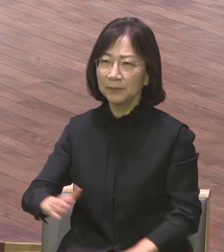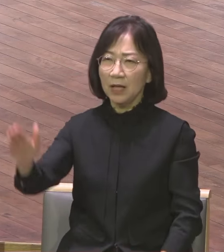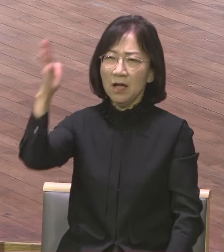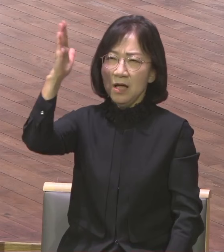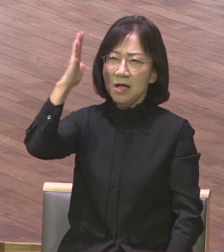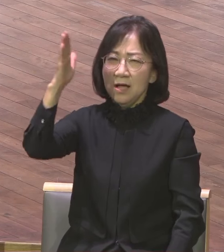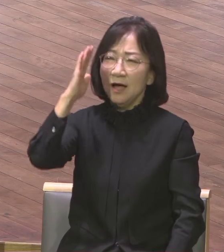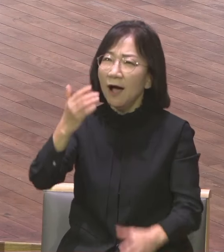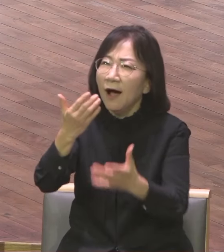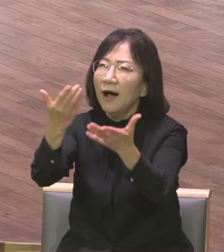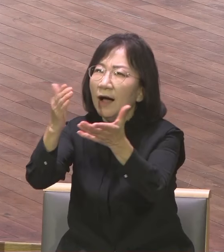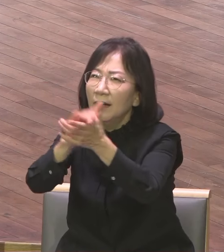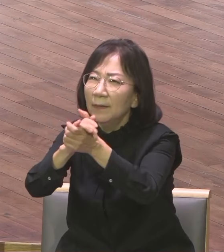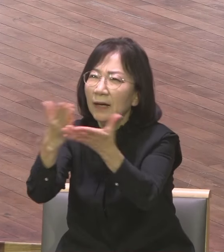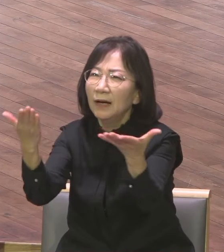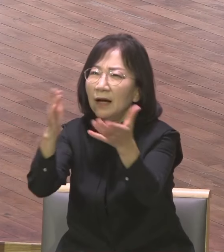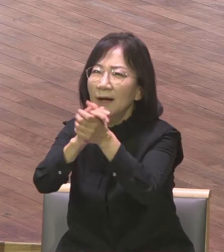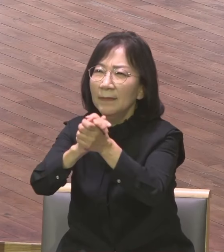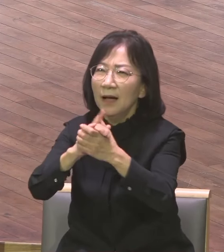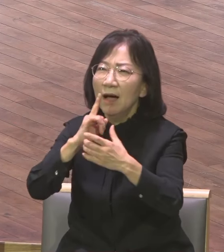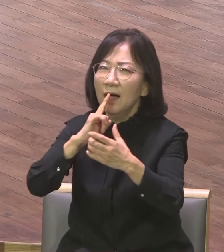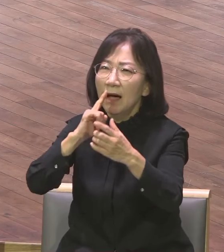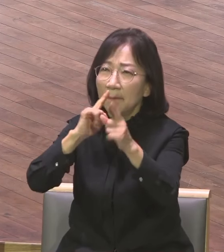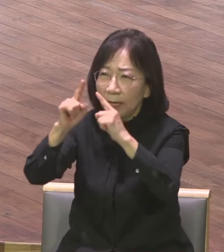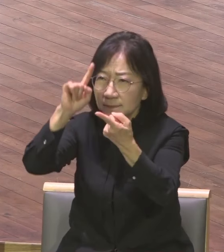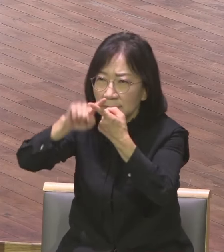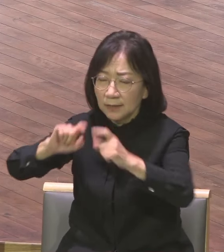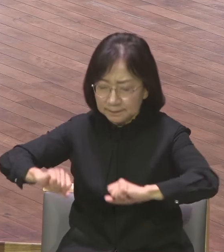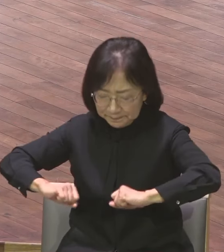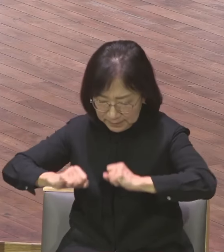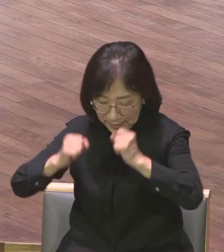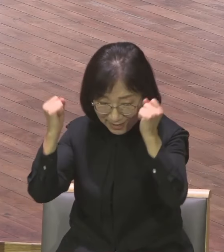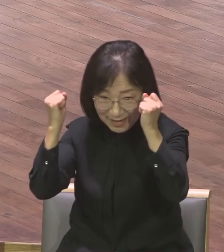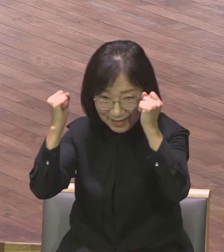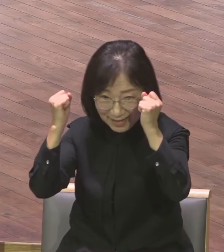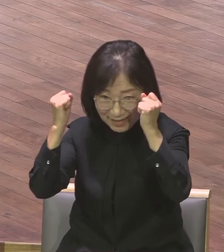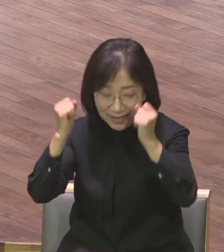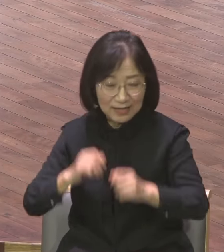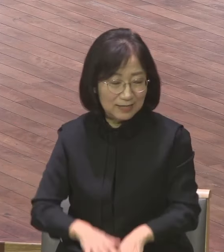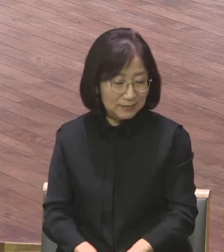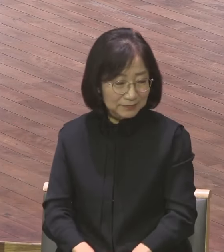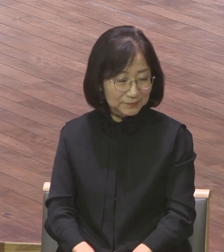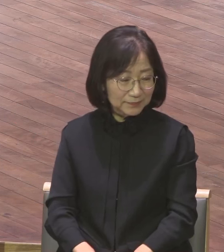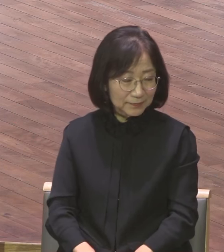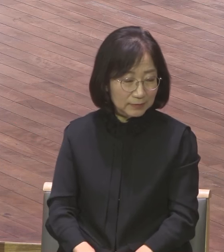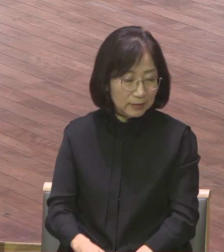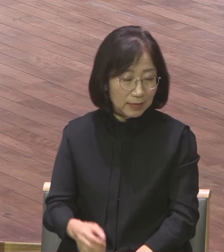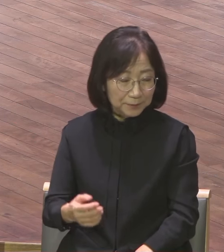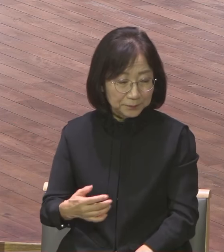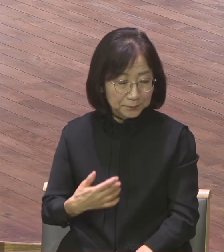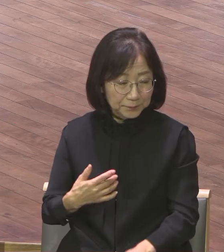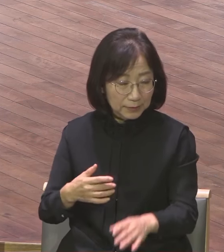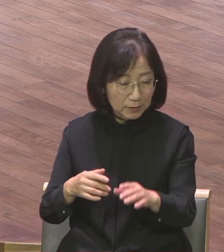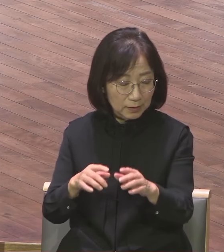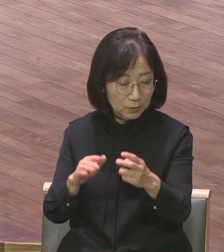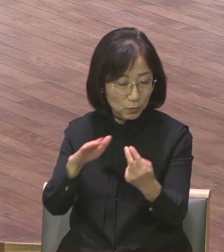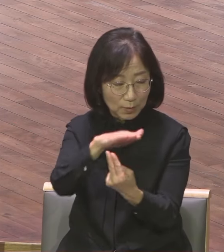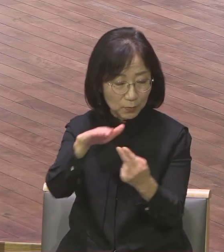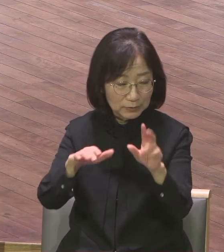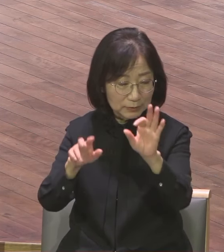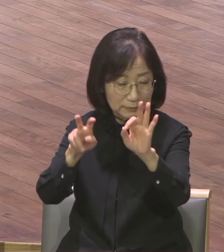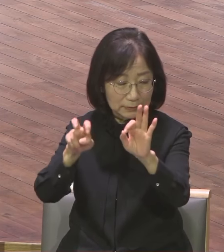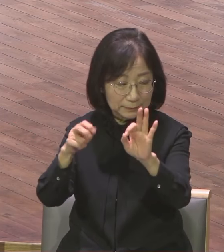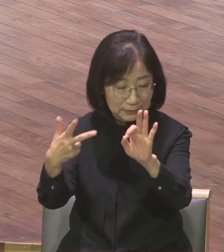아멘하고 순종하는 삶을 살게 되어 있다. 자, 요한복음 10장 27절에 보면 내 양은 내 음성을